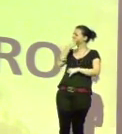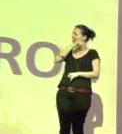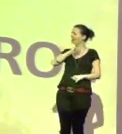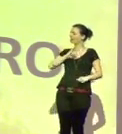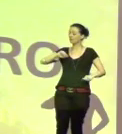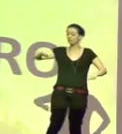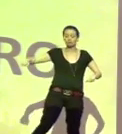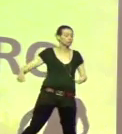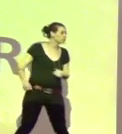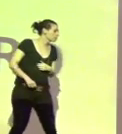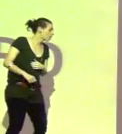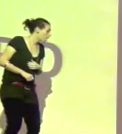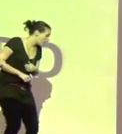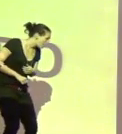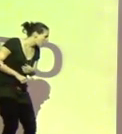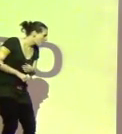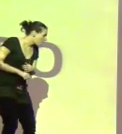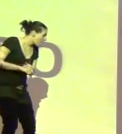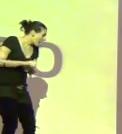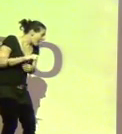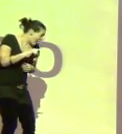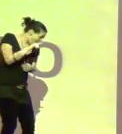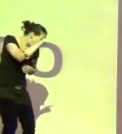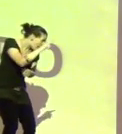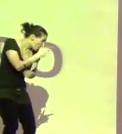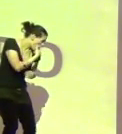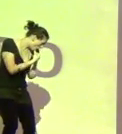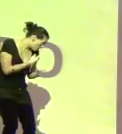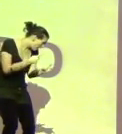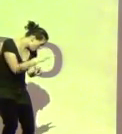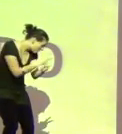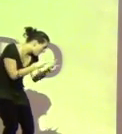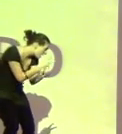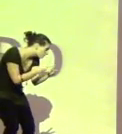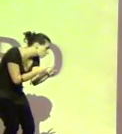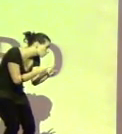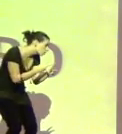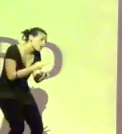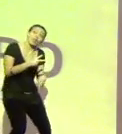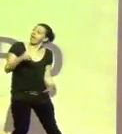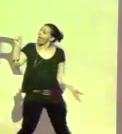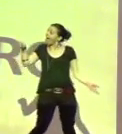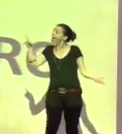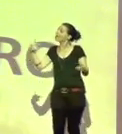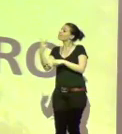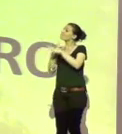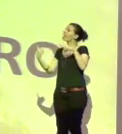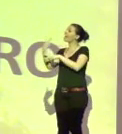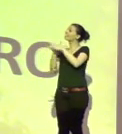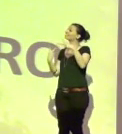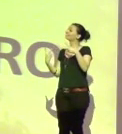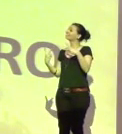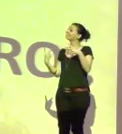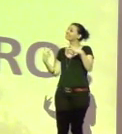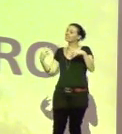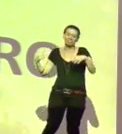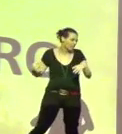rosto dele é diferente. E a mãe disse: ele, o menino, estava lá em cima, filho do vento? Sim, ele parece o filho